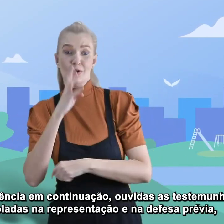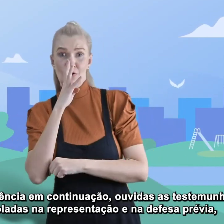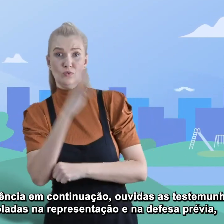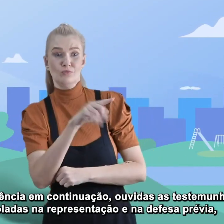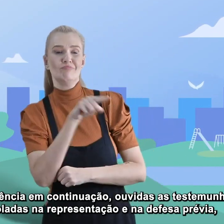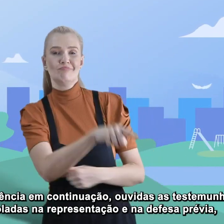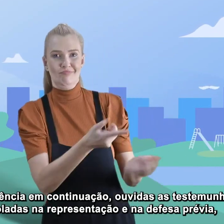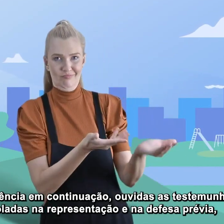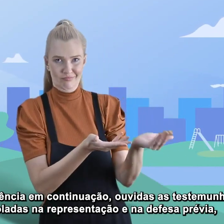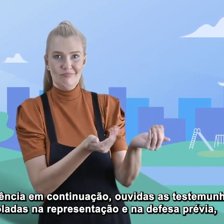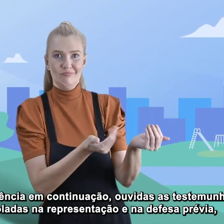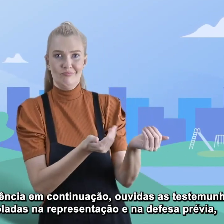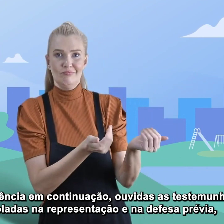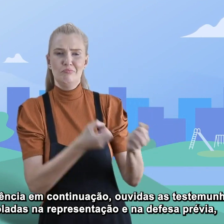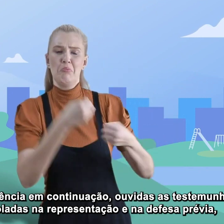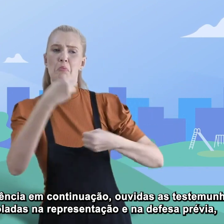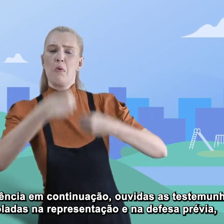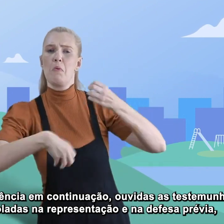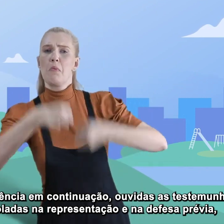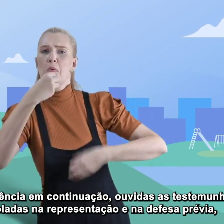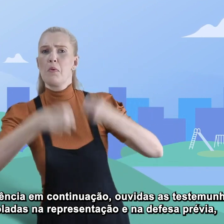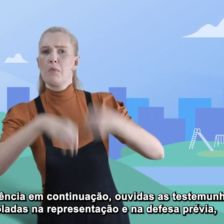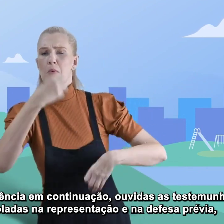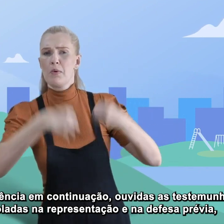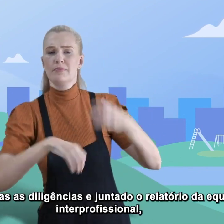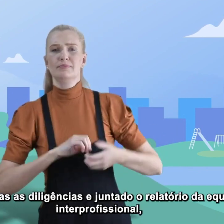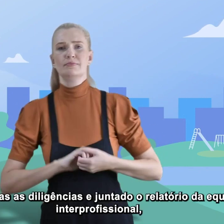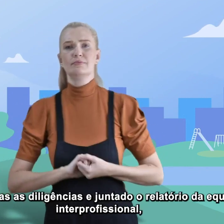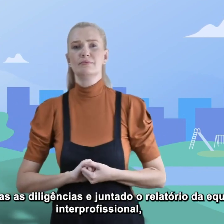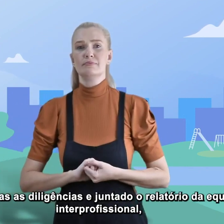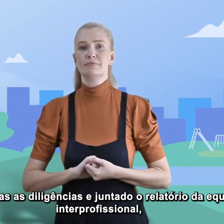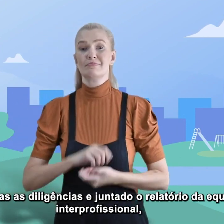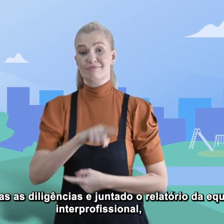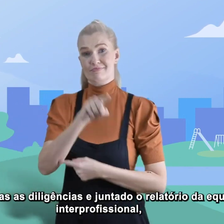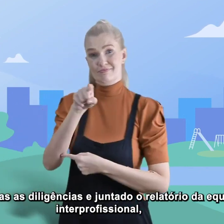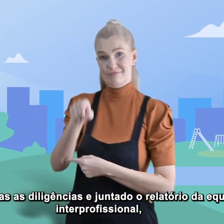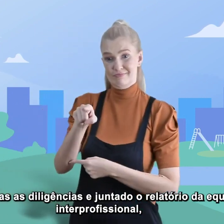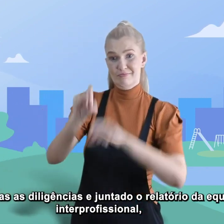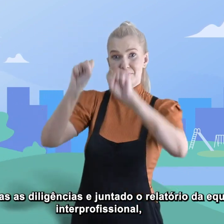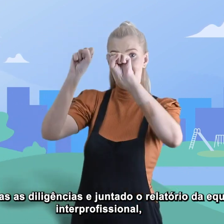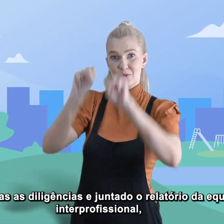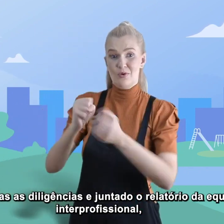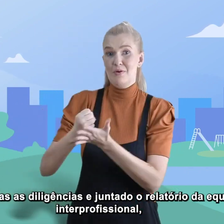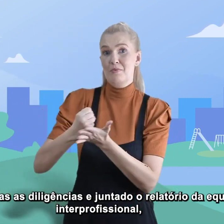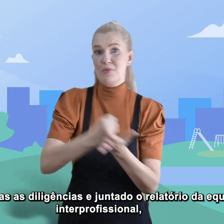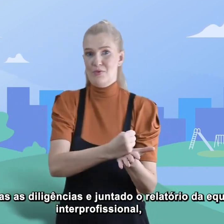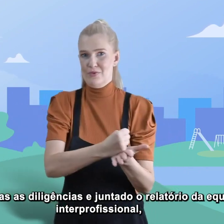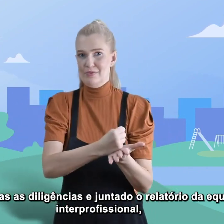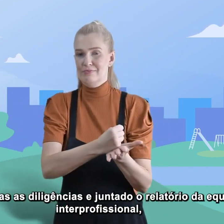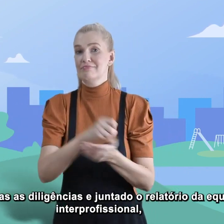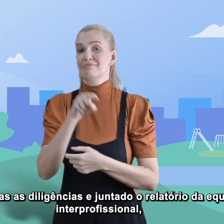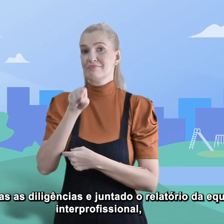arroladas na representação e na defesa prévia, cumpridas as diligências e juntado o relatório da